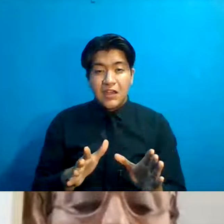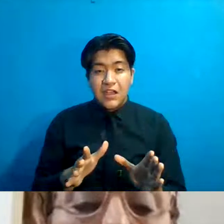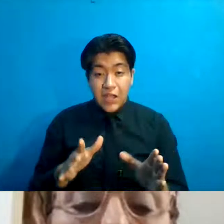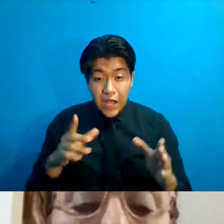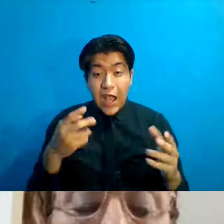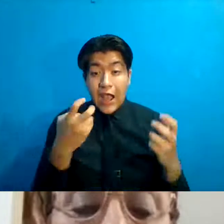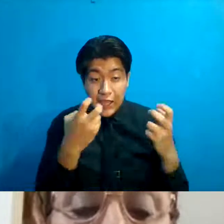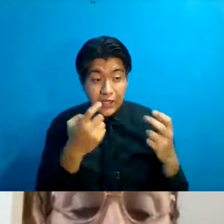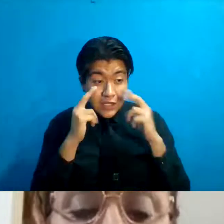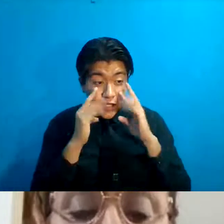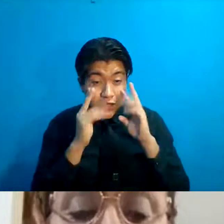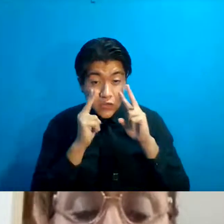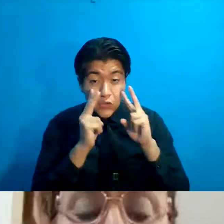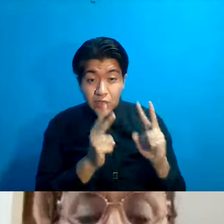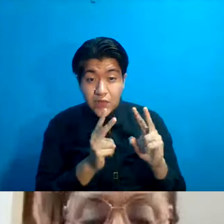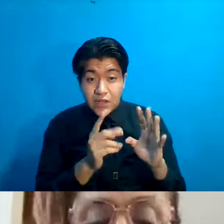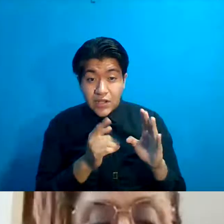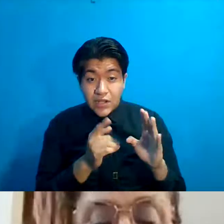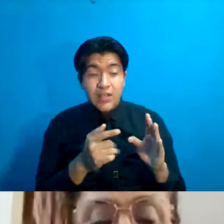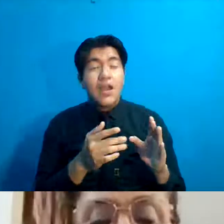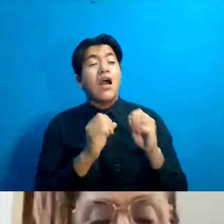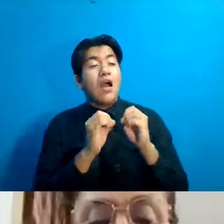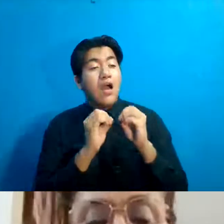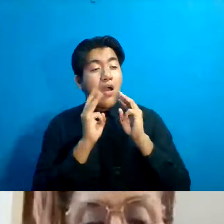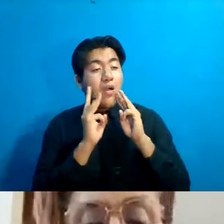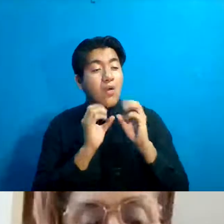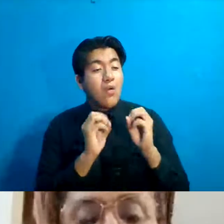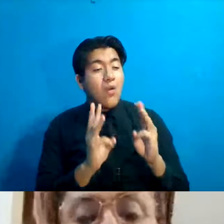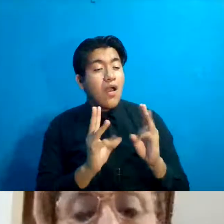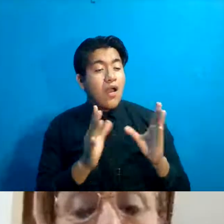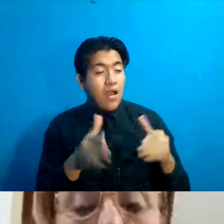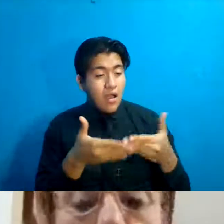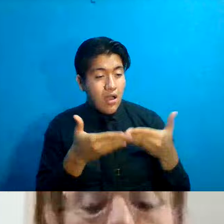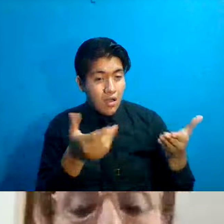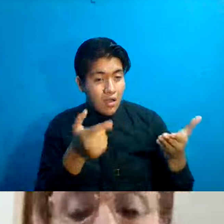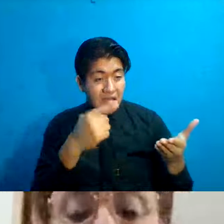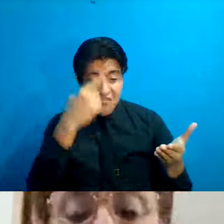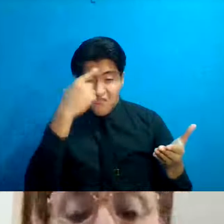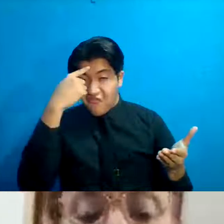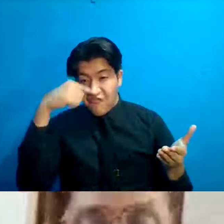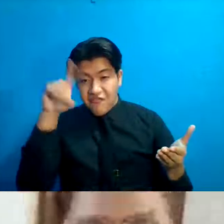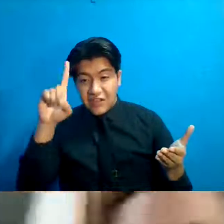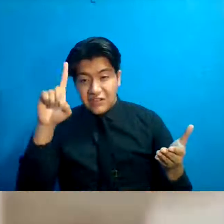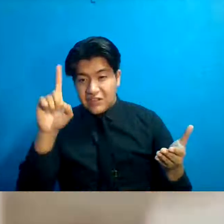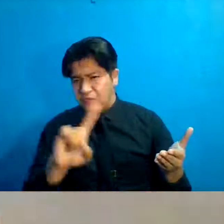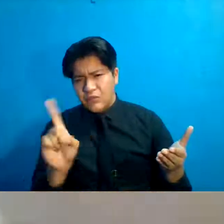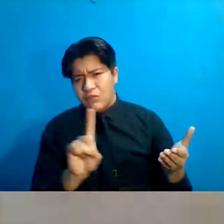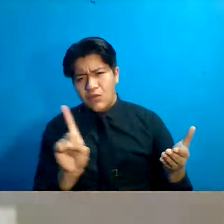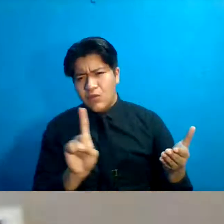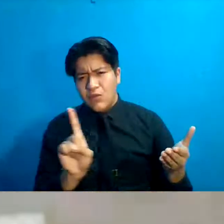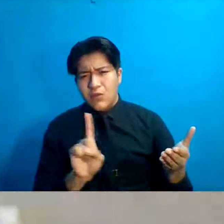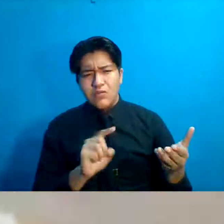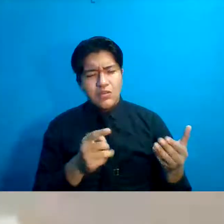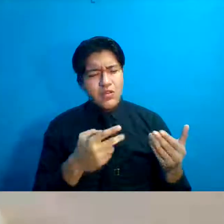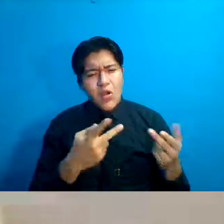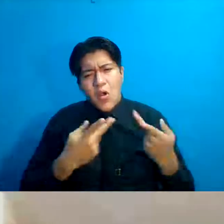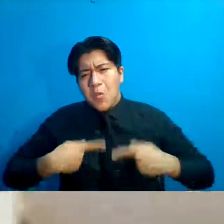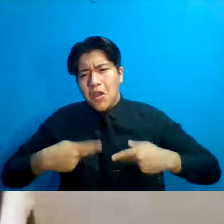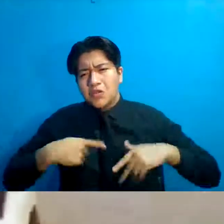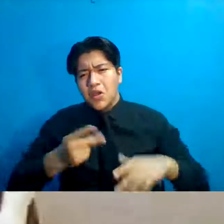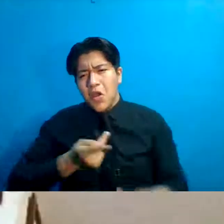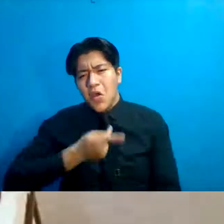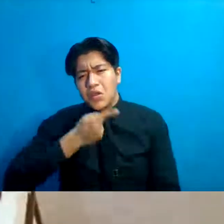a través de eso, pues, pues nada ha sido fácil. Si para las personas oyentes, por ejemplo,